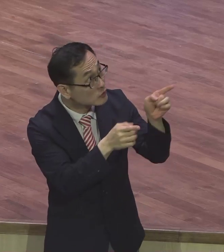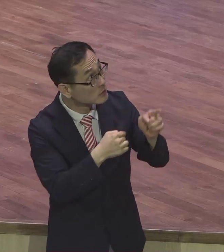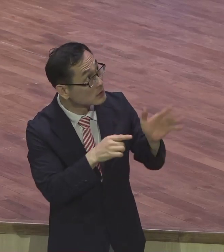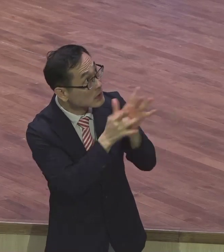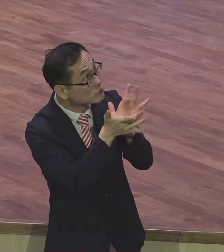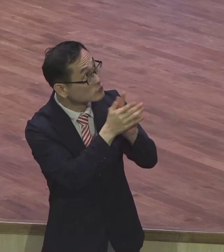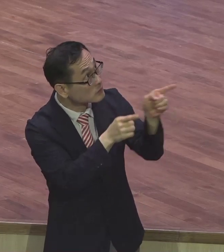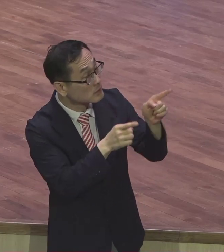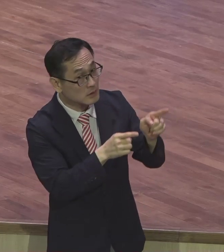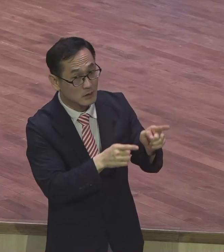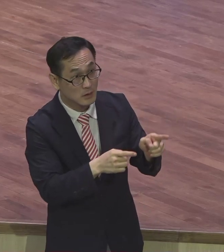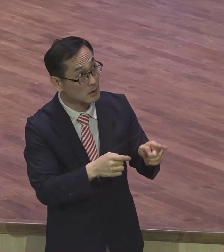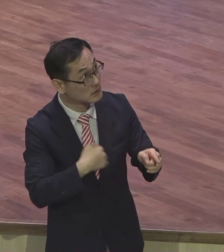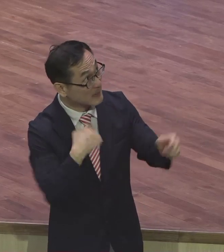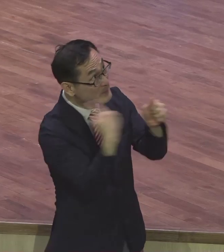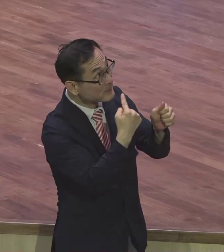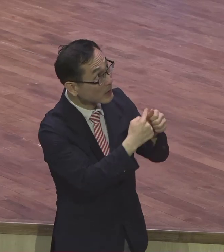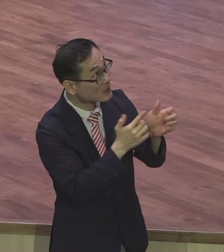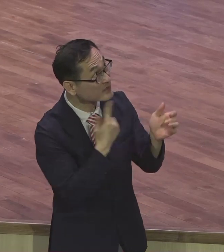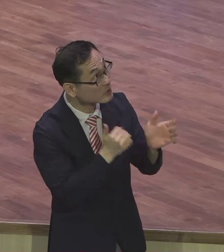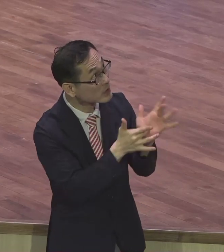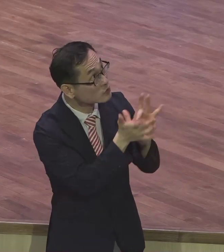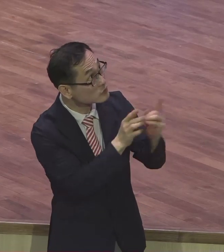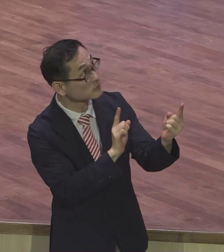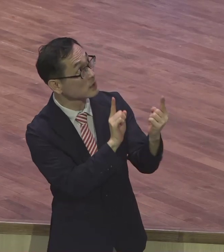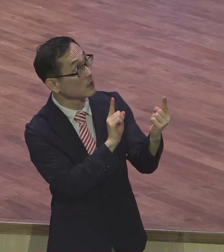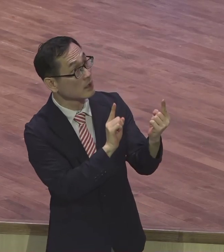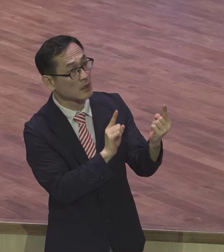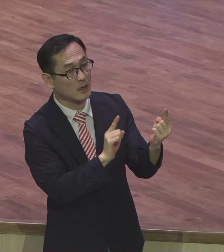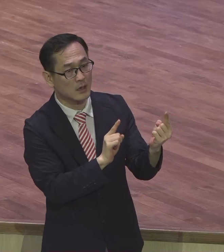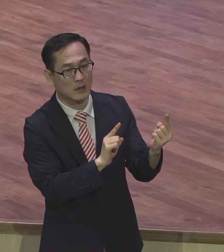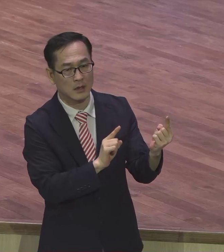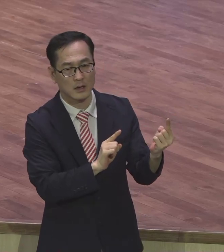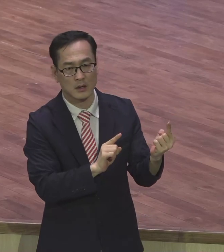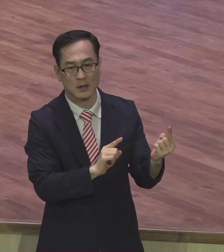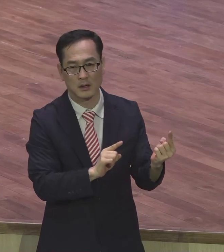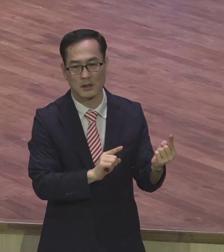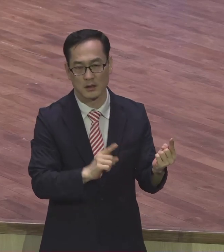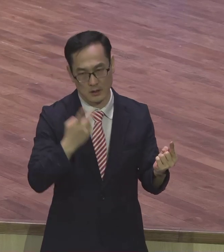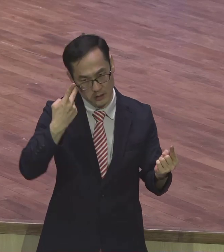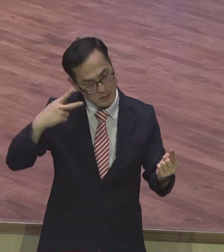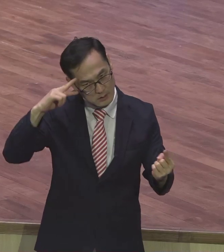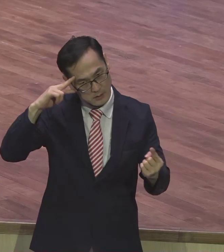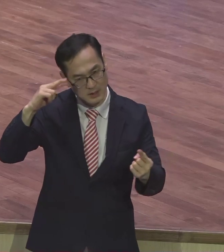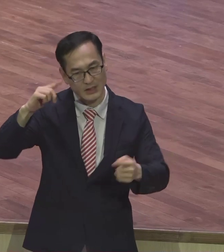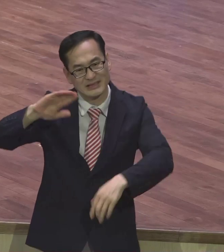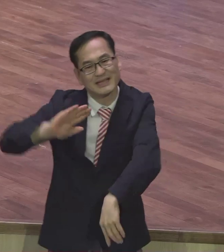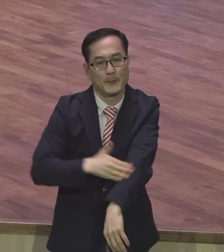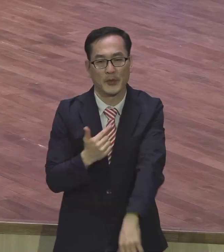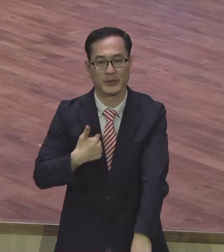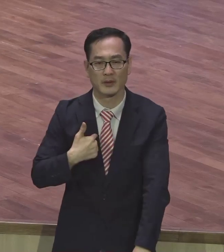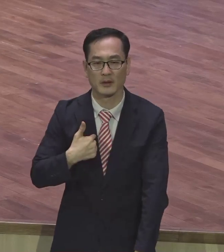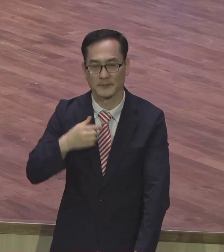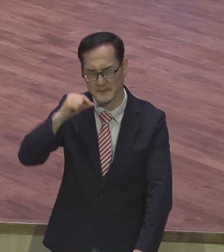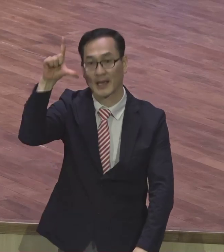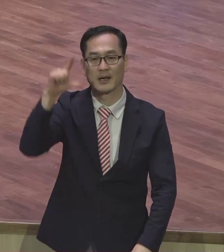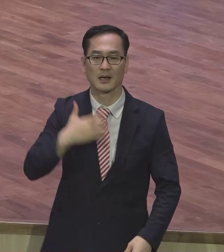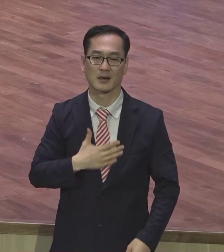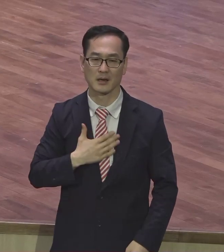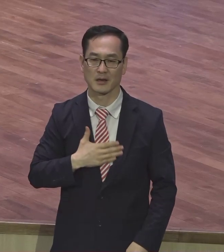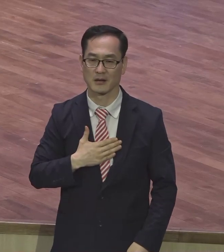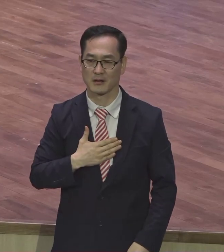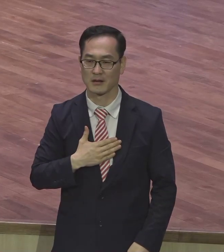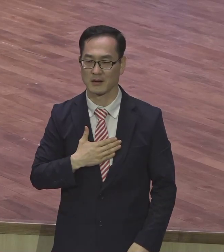여기에서 자신이 얼마나 열심으로 하나님을 섬는데 이게 아니다는 사실이에요